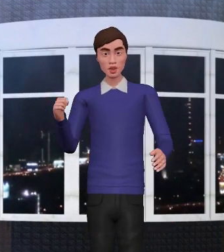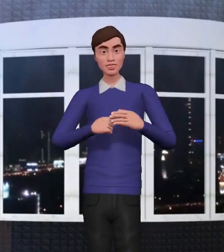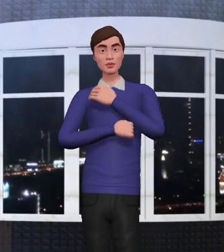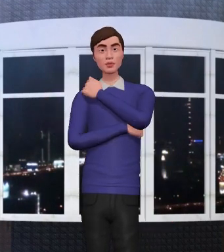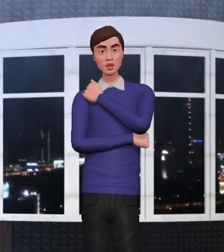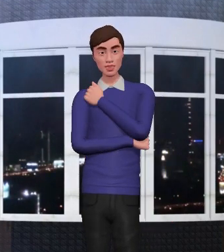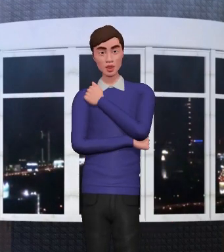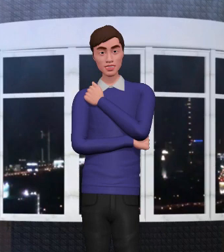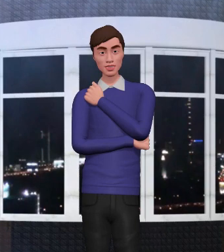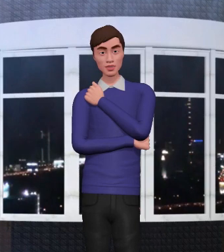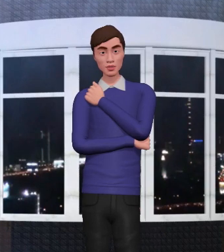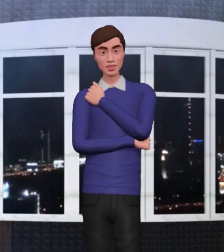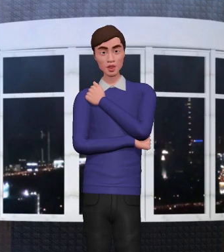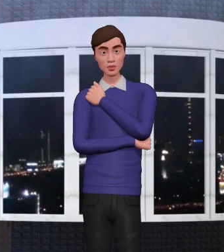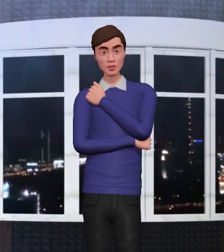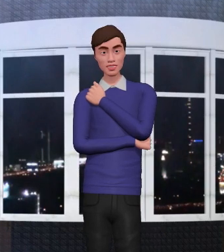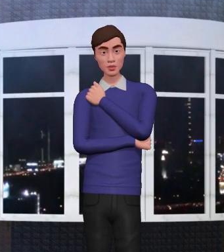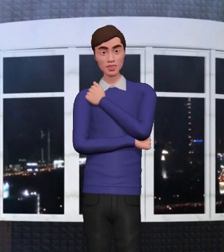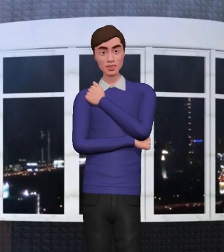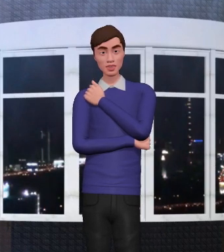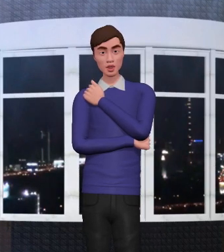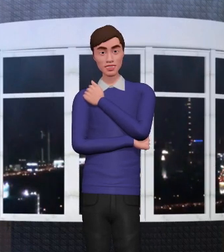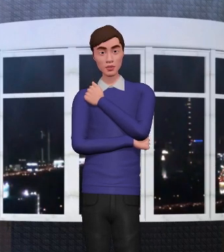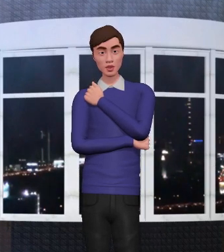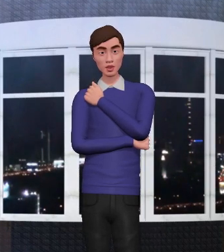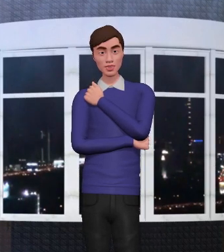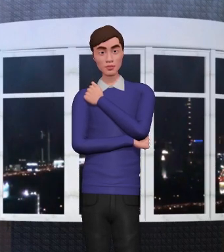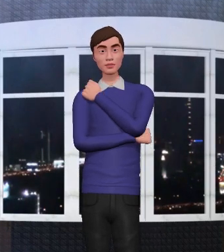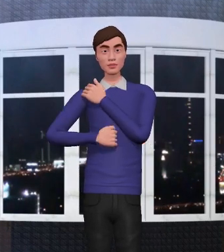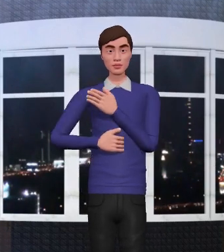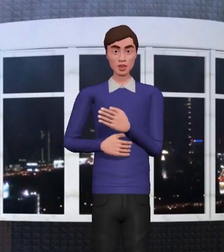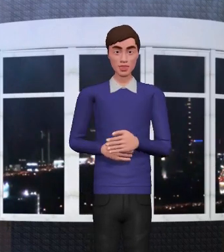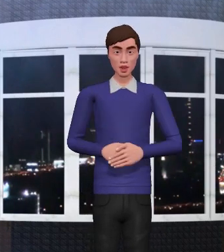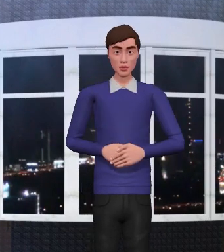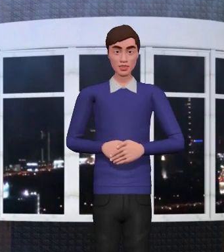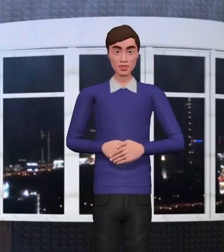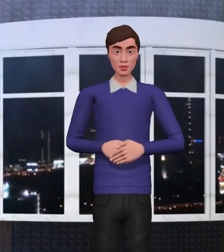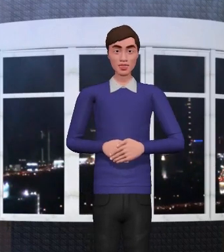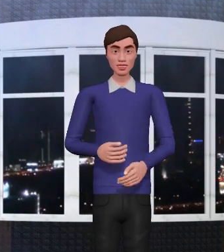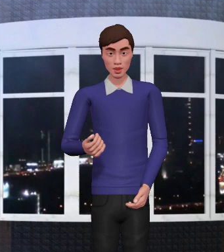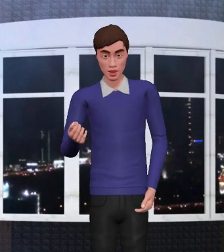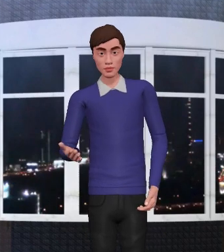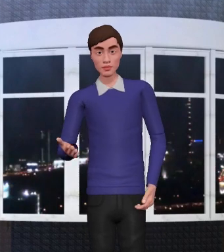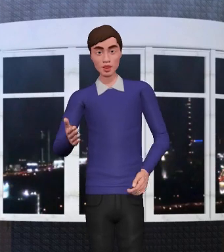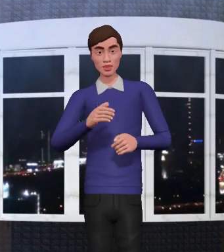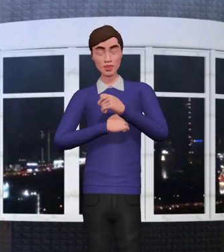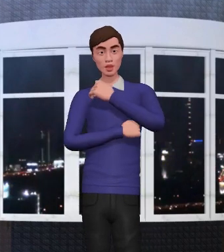президента ссср по принципиальным соображениям михаил горбачёв сказал что в силу